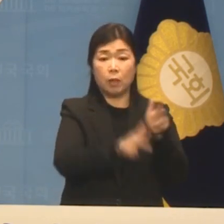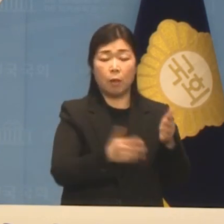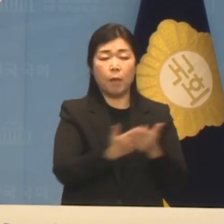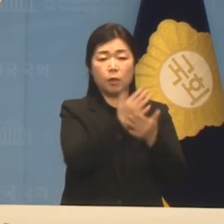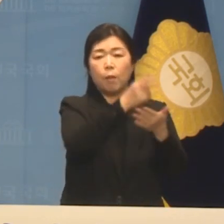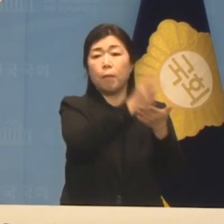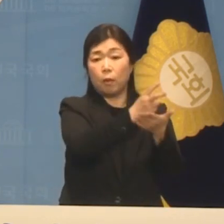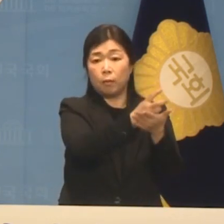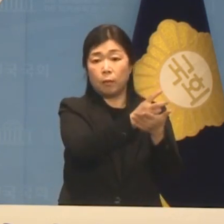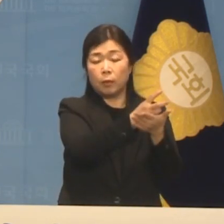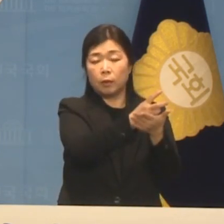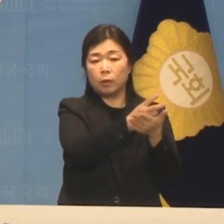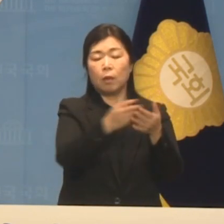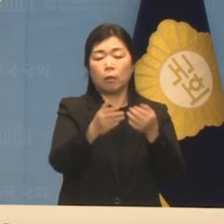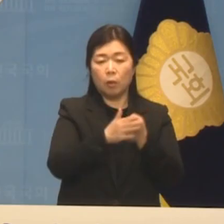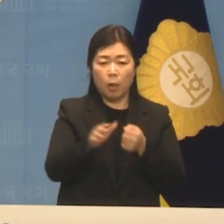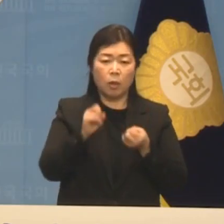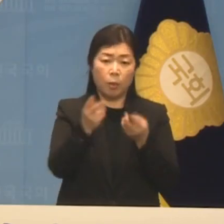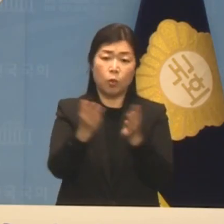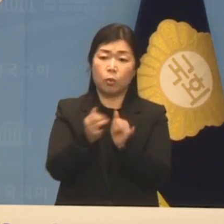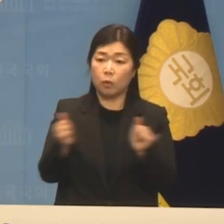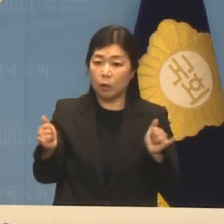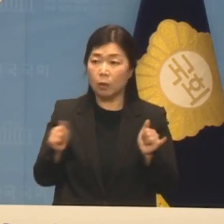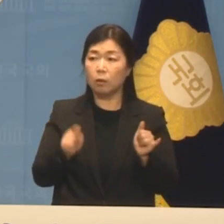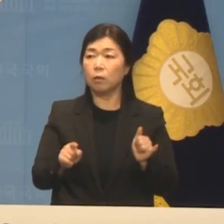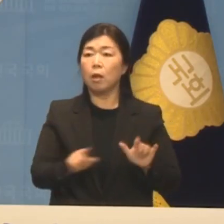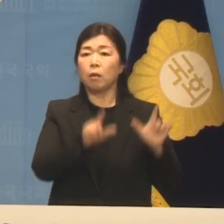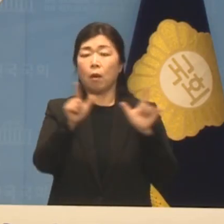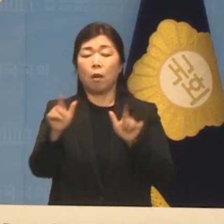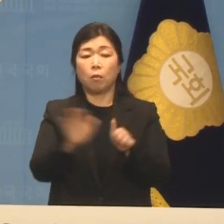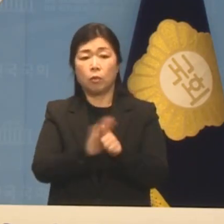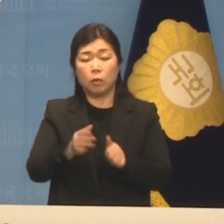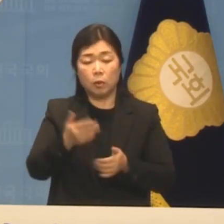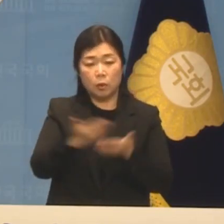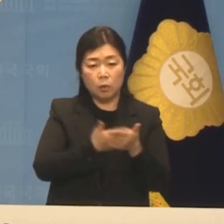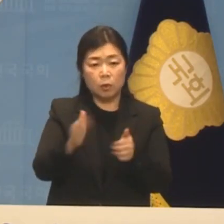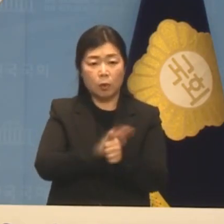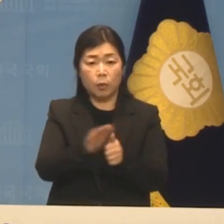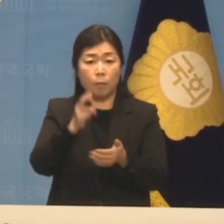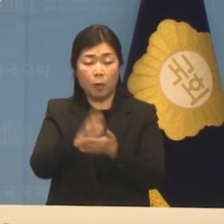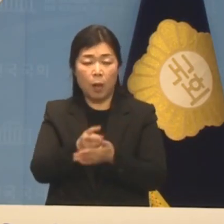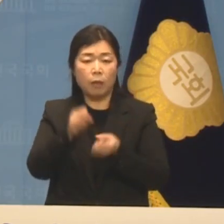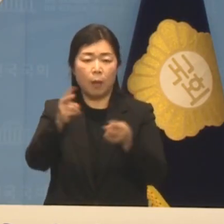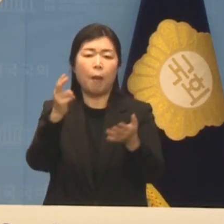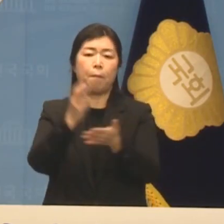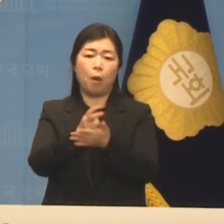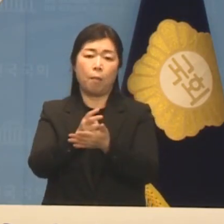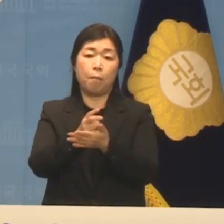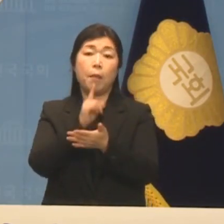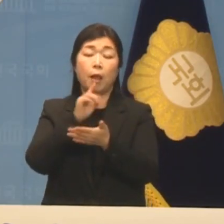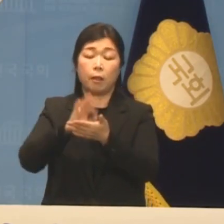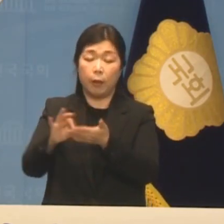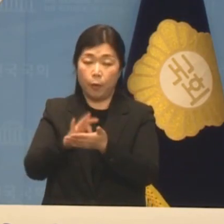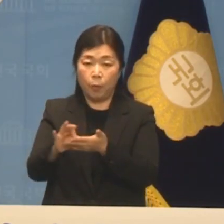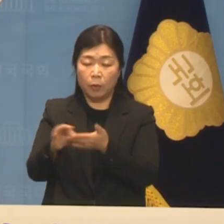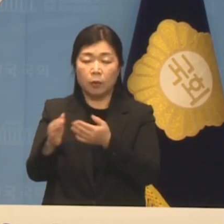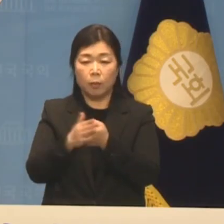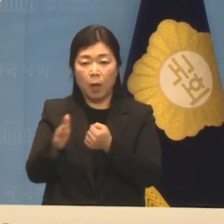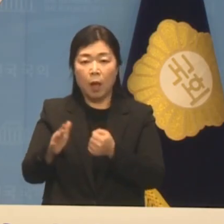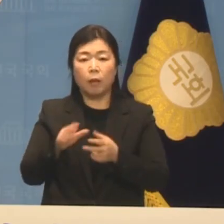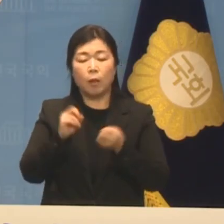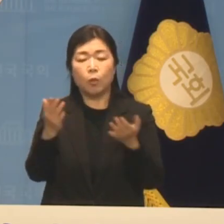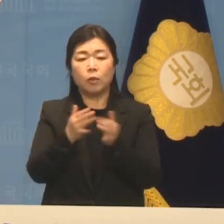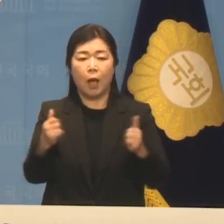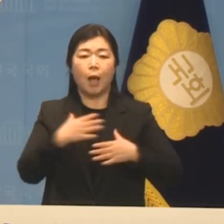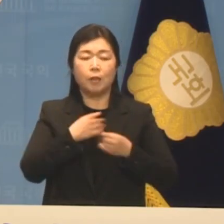생활물류서비스산업발전법이었습니다. 때문에 택배 노동자들은 이 생활물류서비스법을 택배법이라 부르며 택배 노동자들의